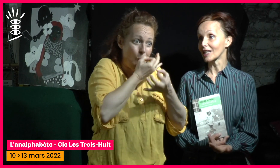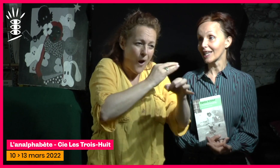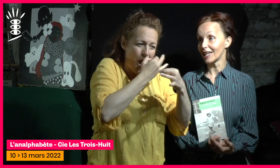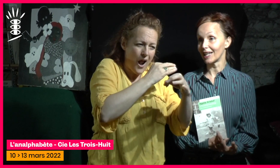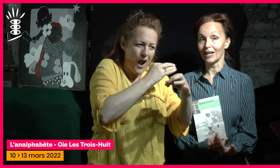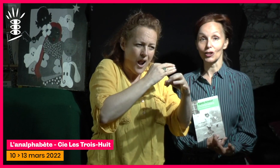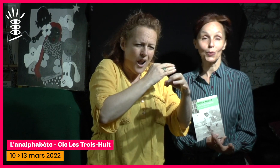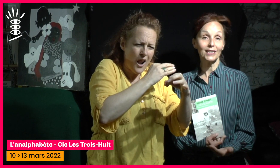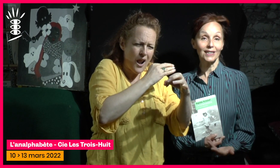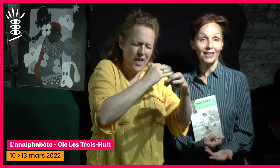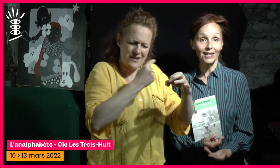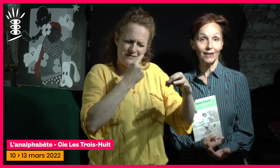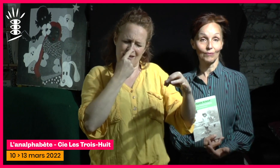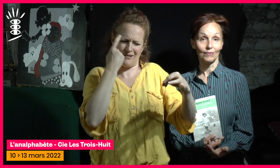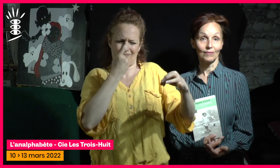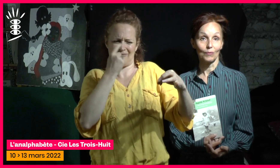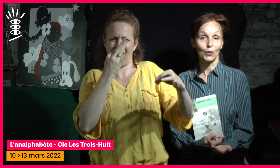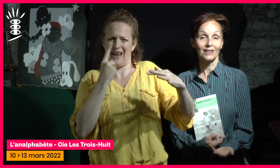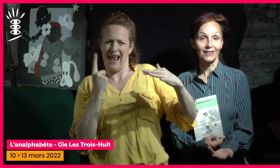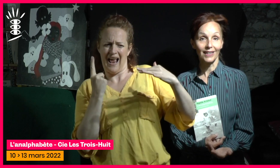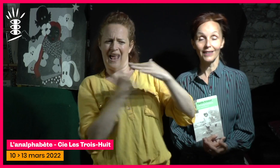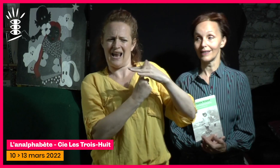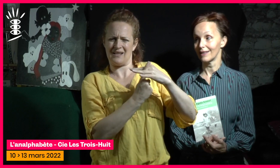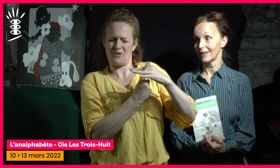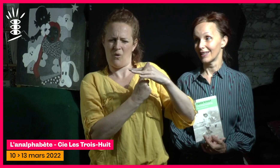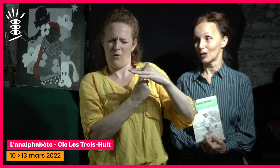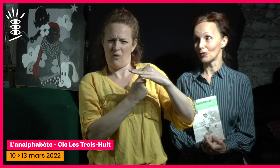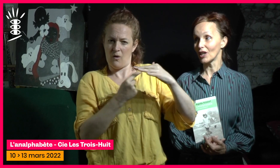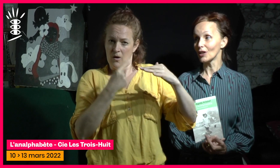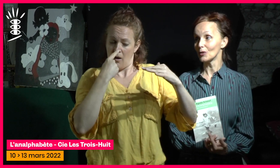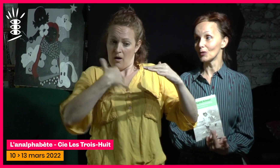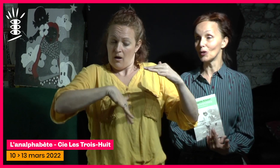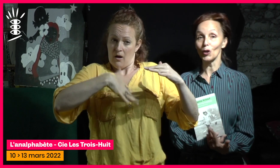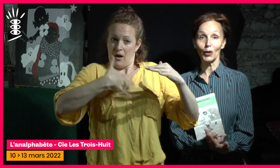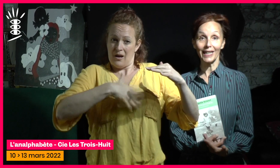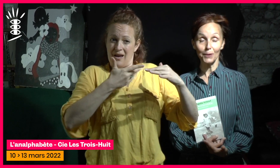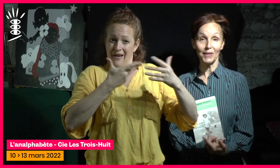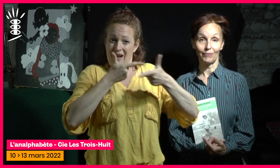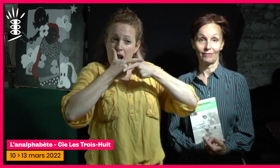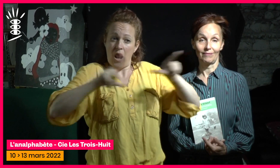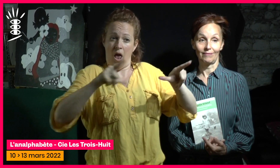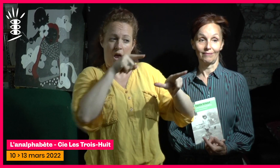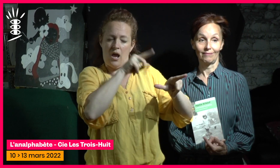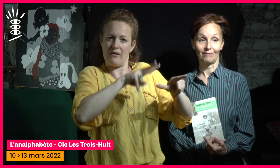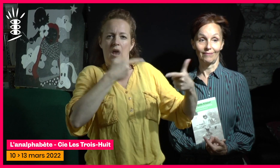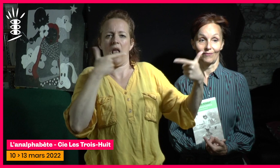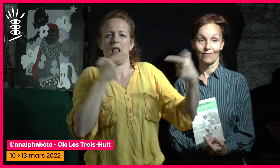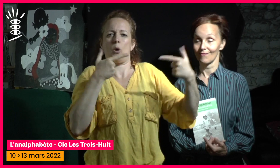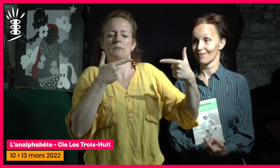et dans laquelle elle a choisi d'écrire pour s'intégrer, devient une langue ennemie.